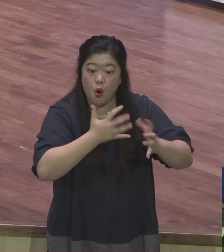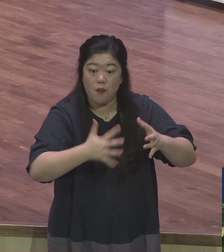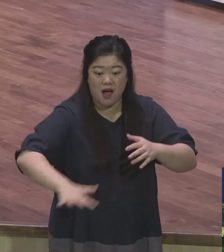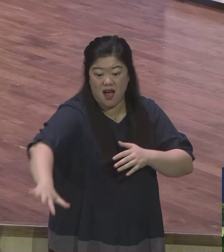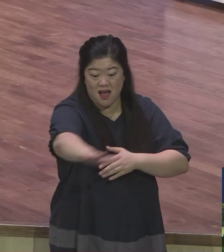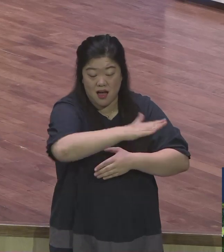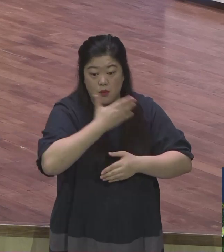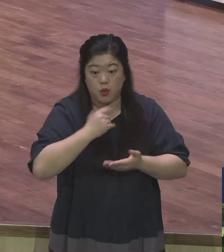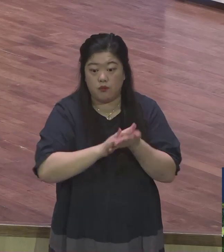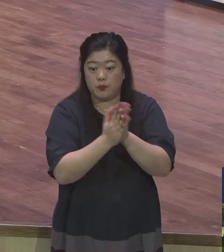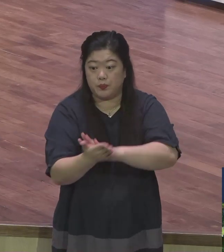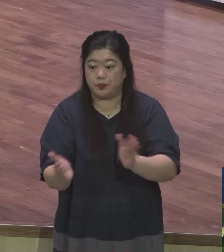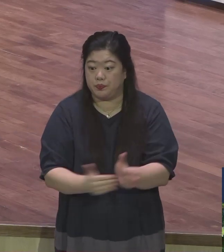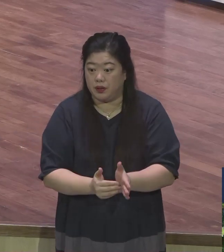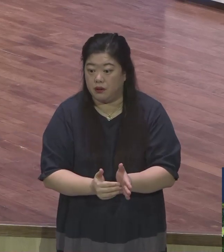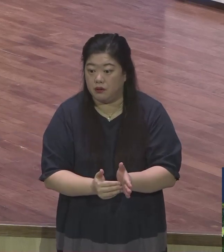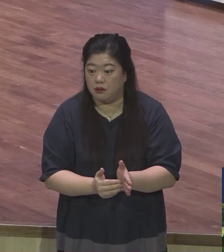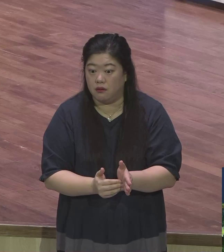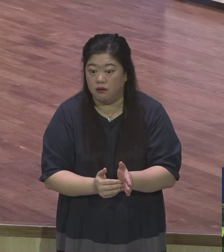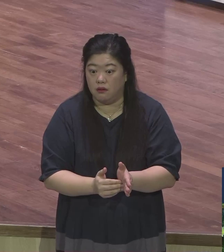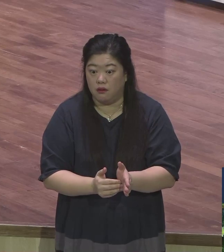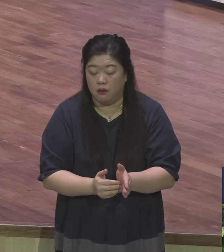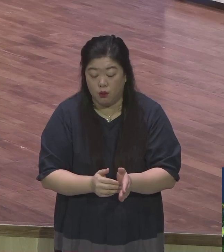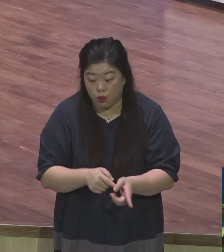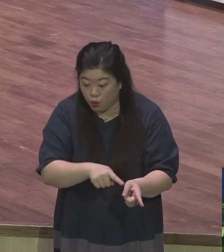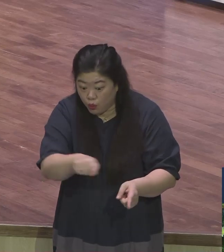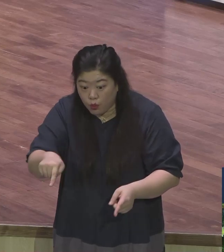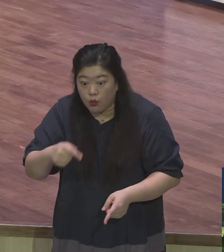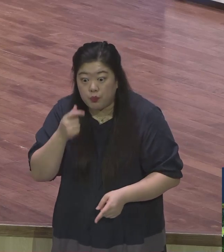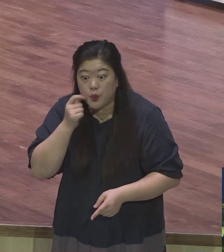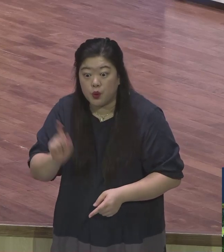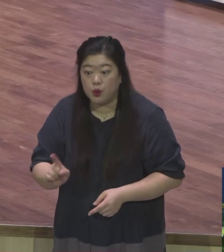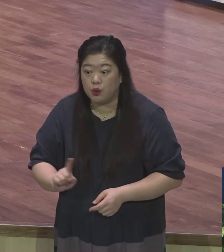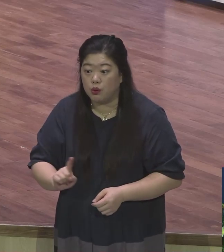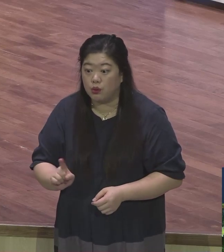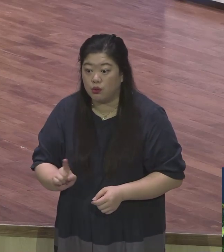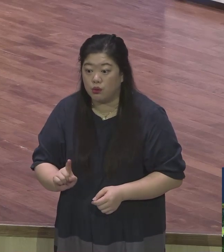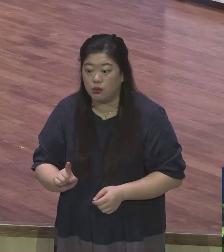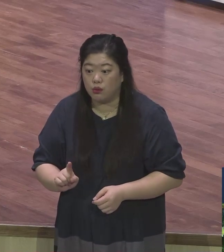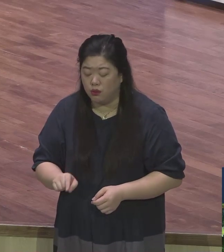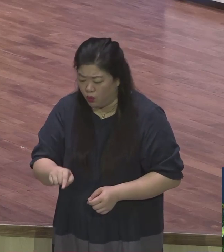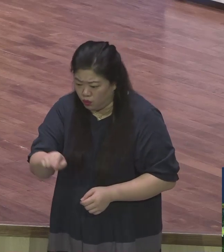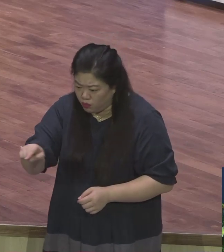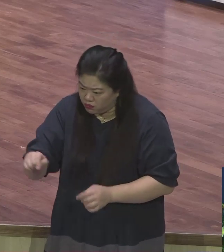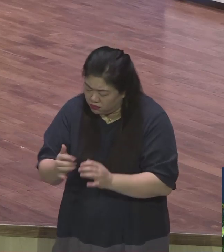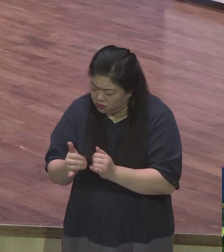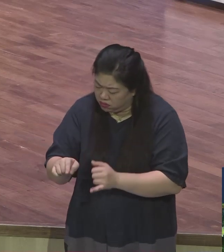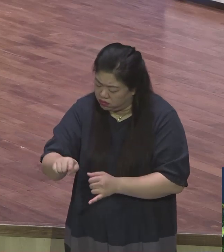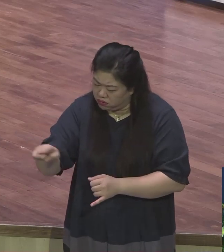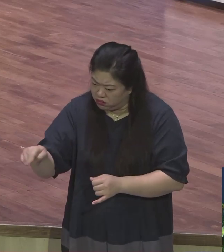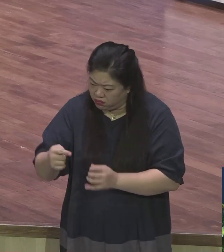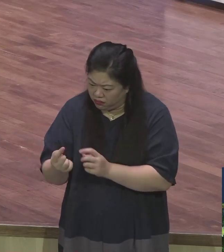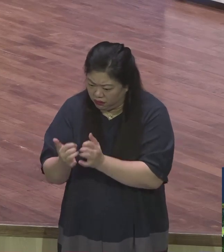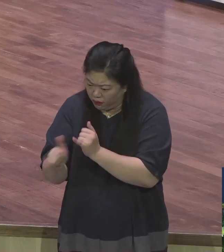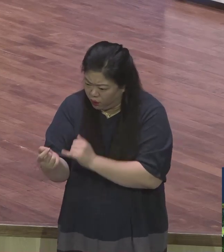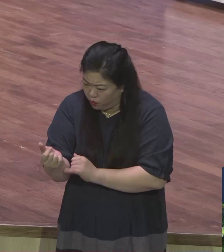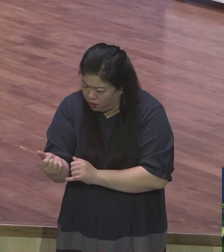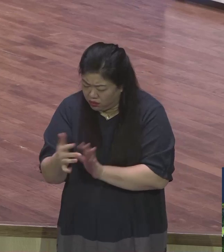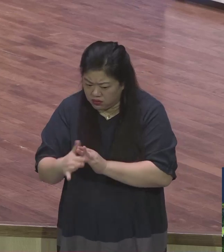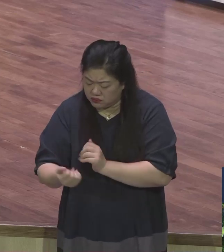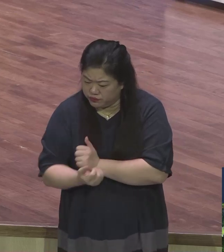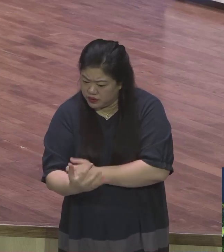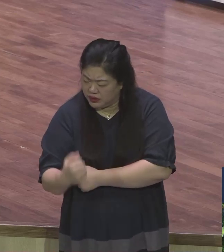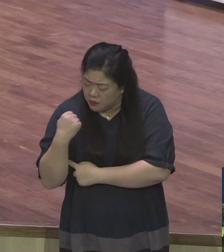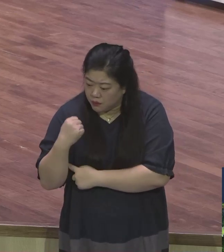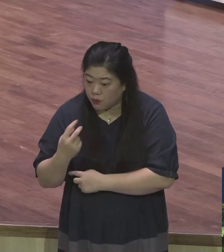버렸어요. 도대체 그 생명력이 그 능력이 어디서 나왔느냐 어디서